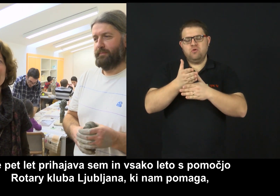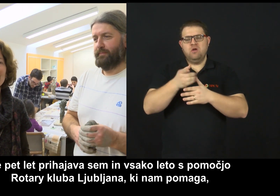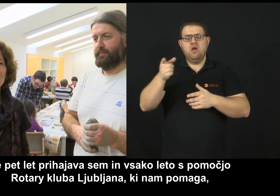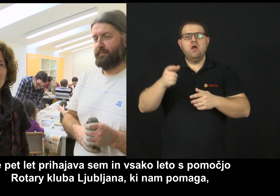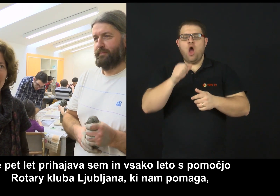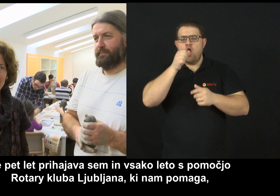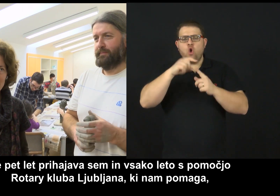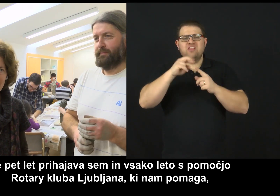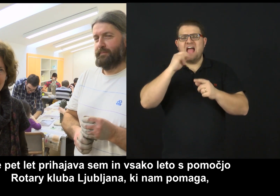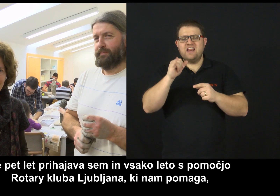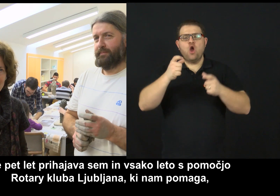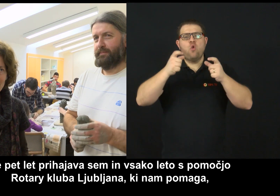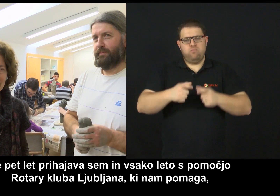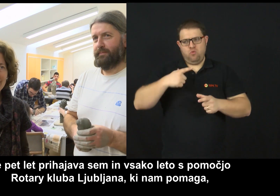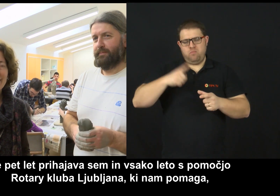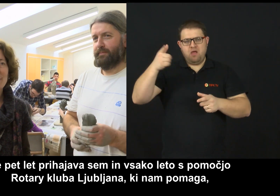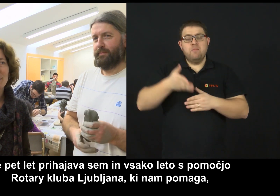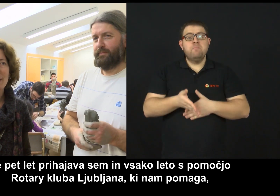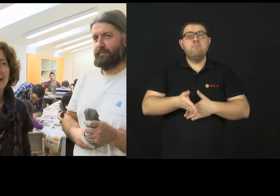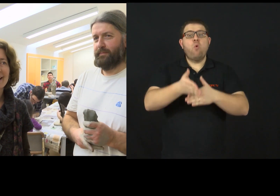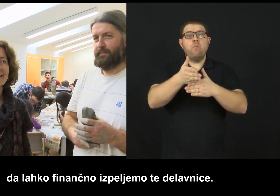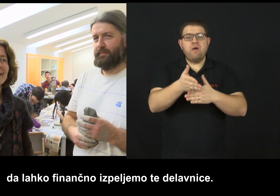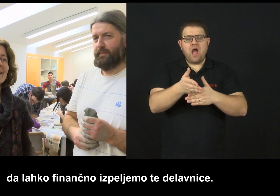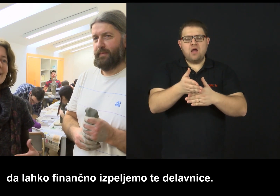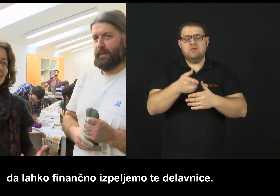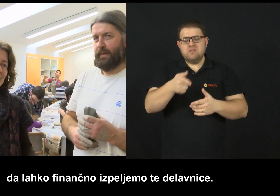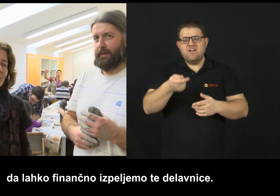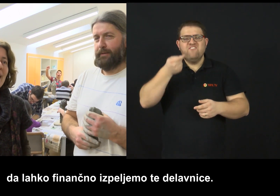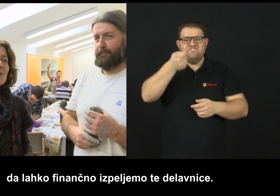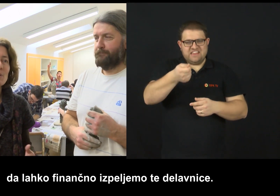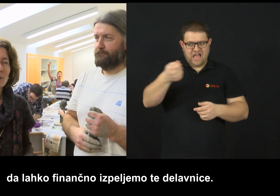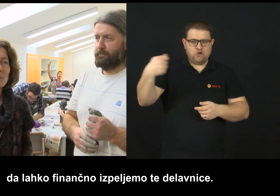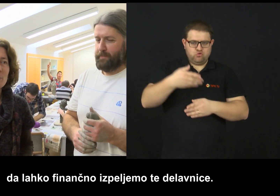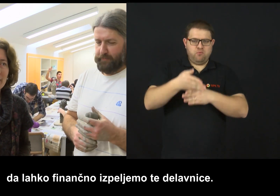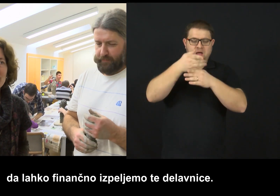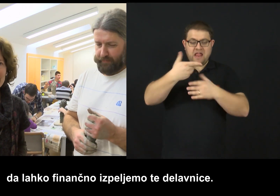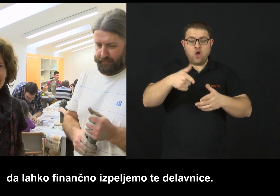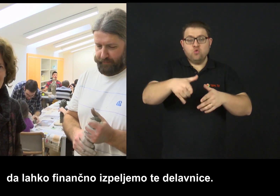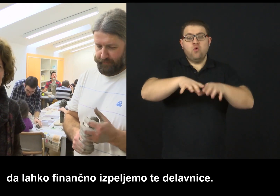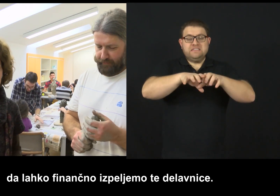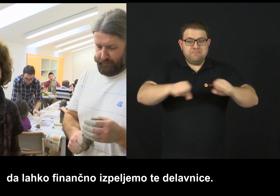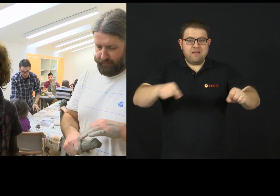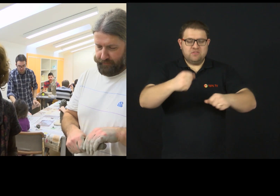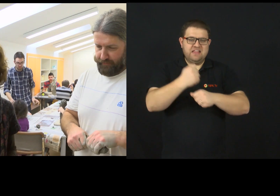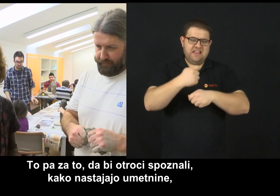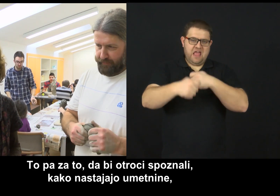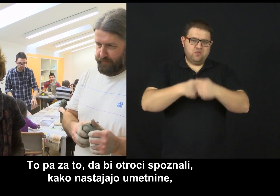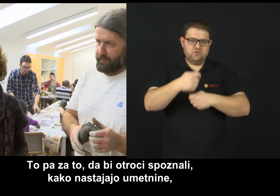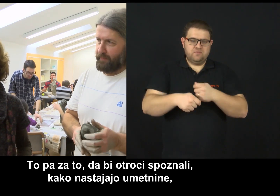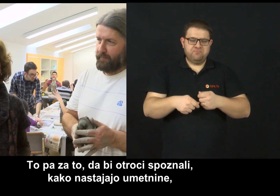Rotary kluba Ljubljana, ki nam pomaga, da s finančno lahko speljemo te delavnice. In sicer se